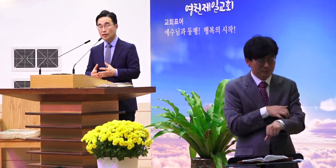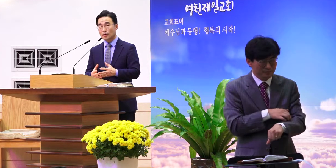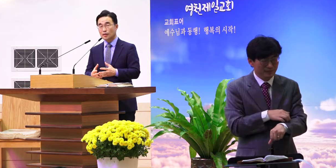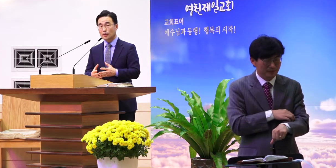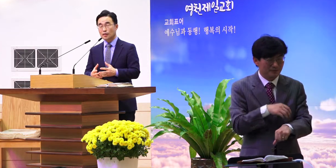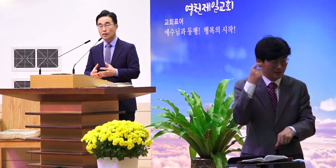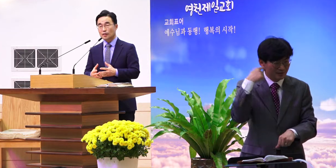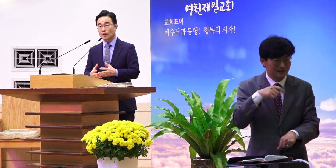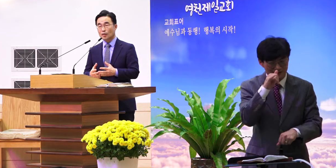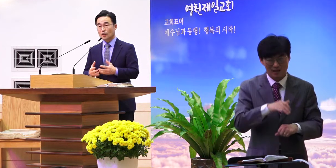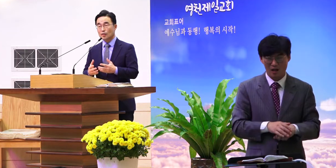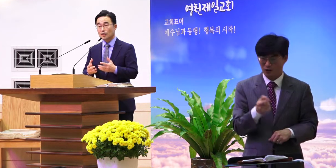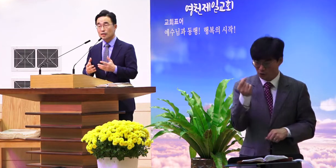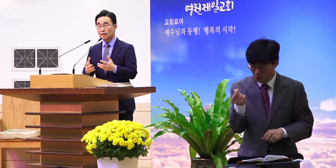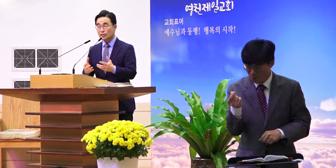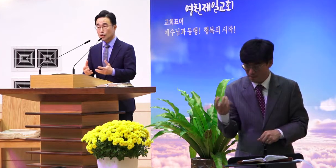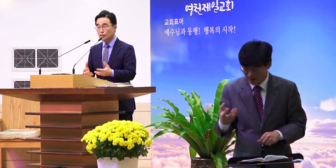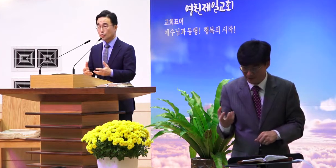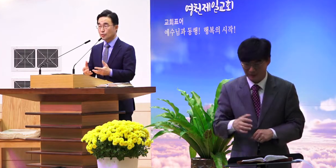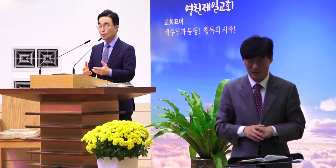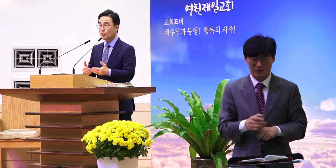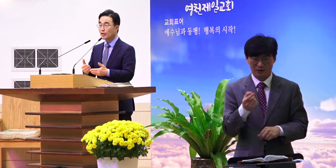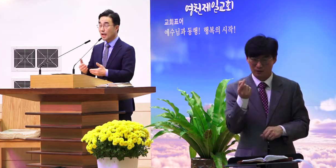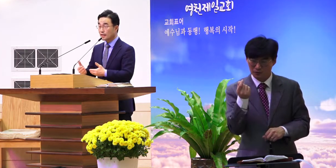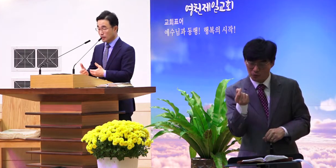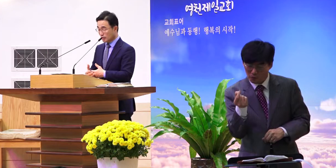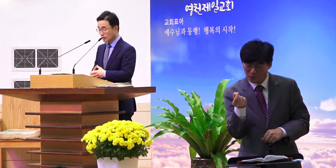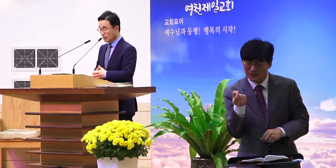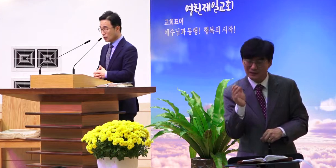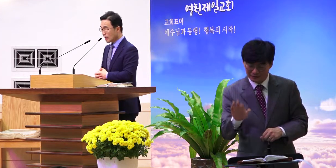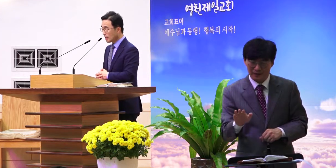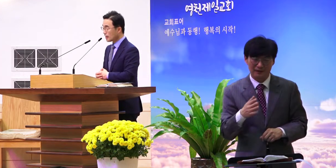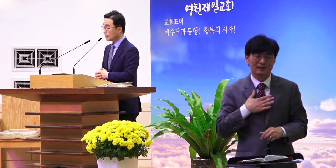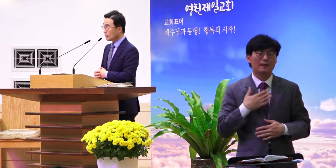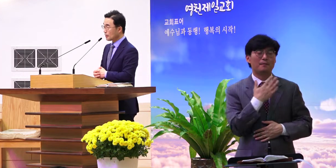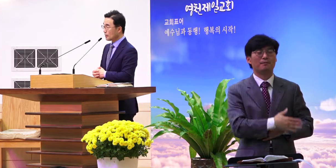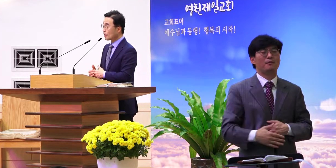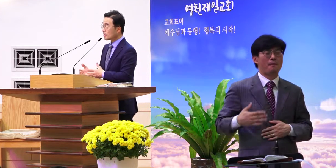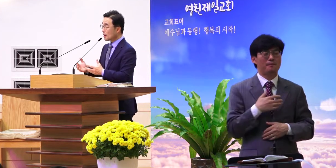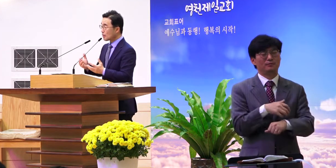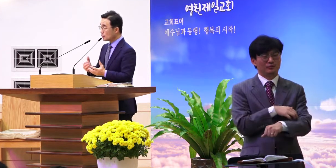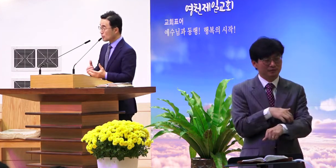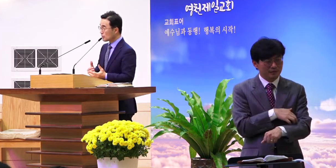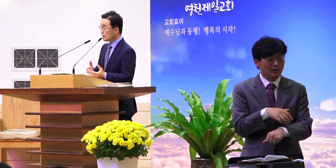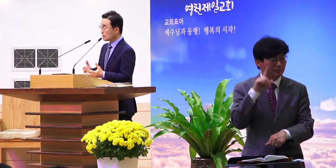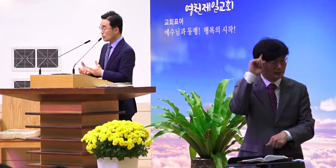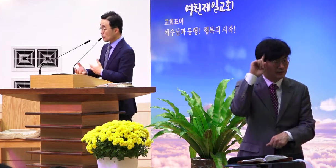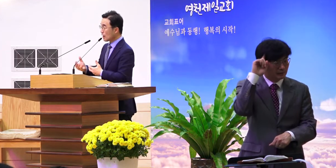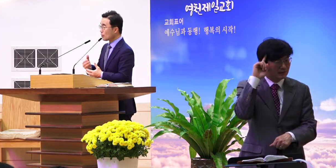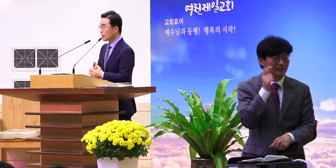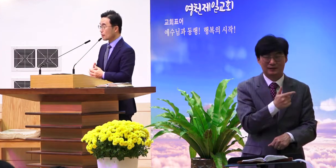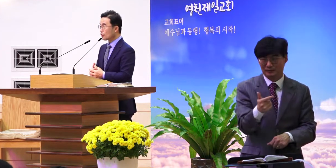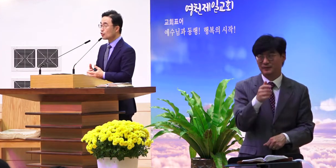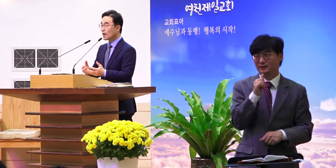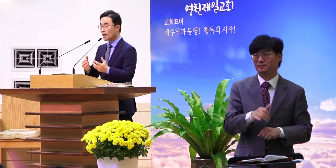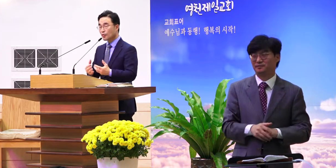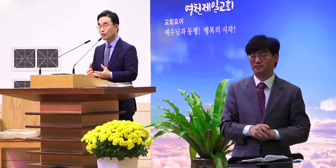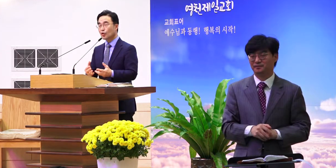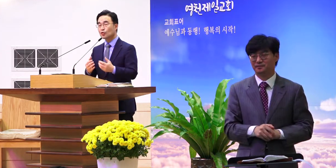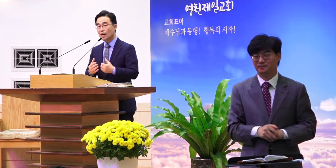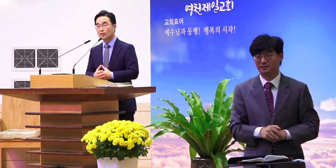불편하고 또 자주자주 보며 나아졌는지 확인하게 되고 여러 가지 방법도 또 해보게 되고